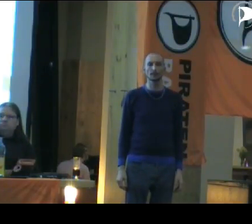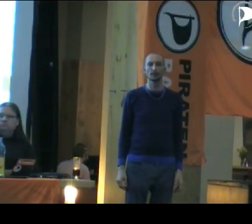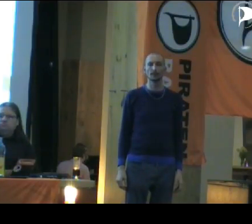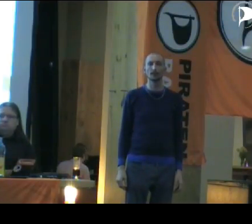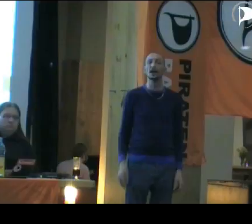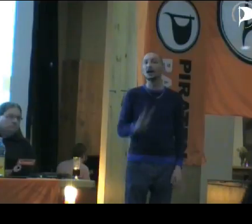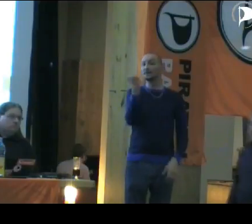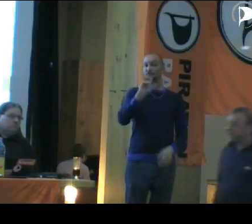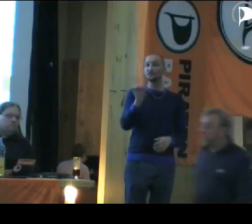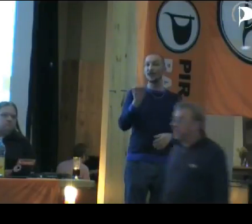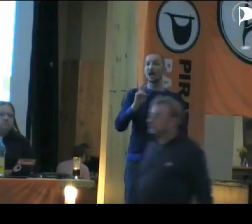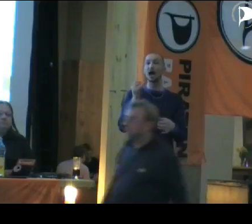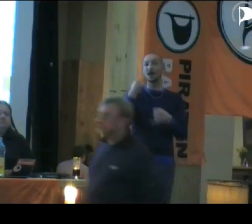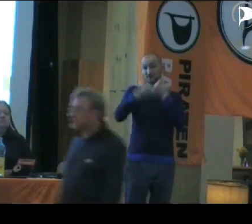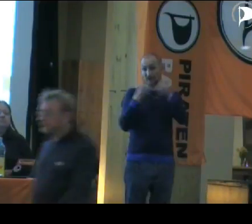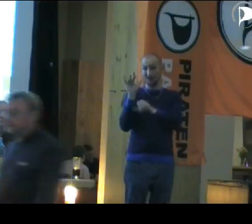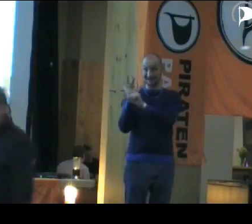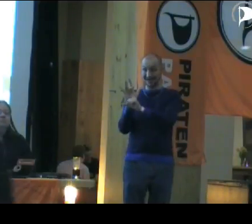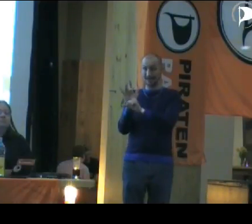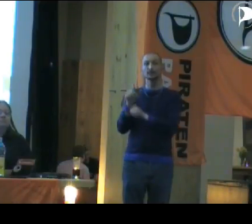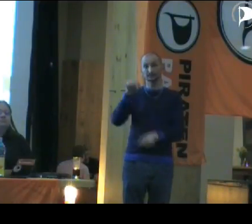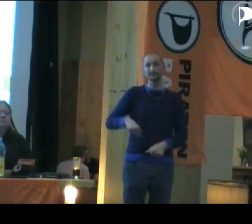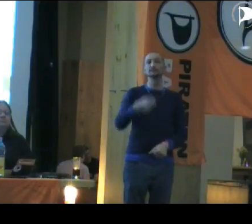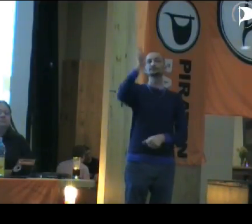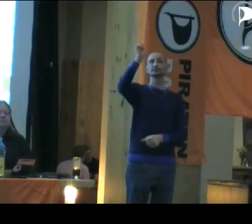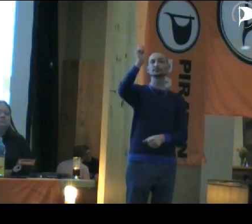erging es mit jetzt bestätigt